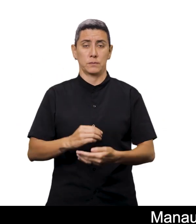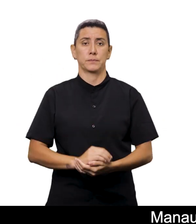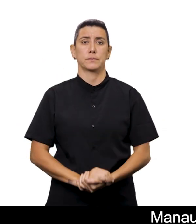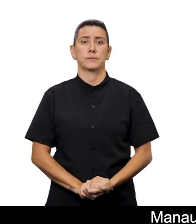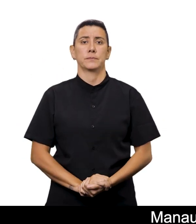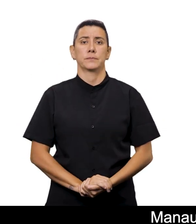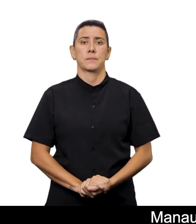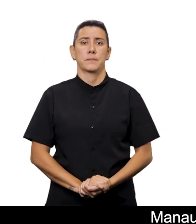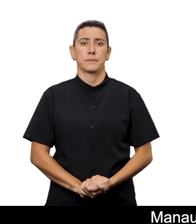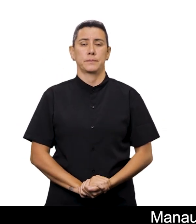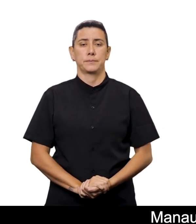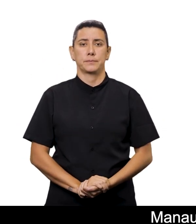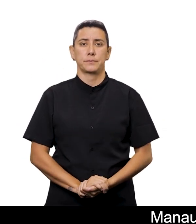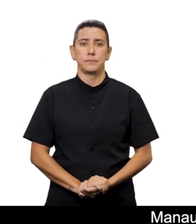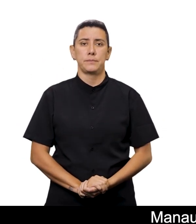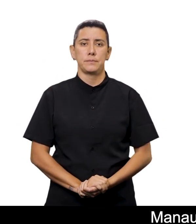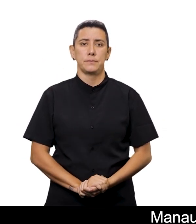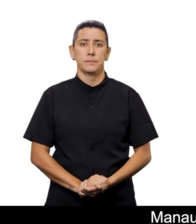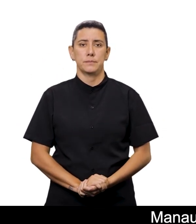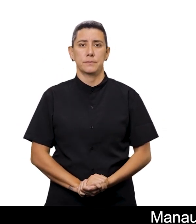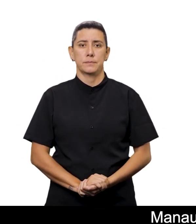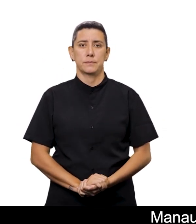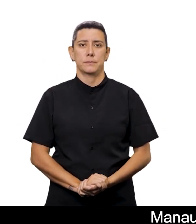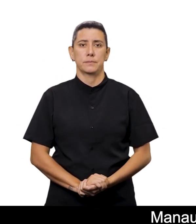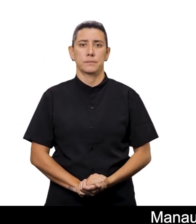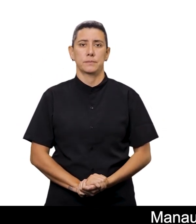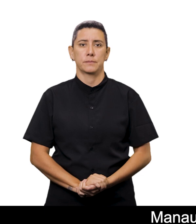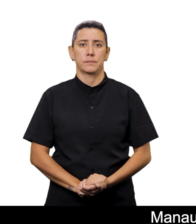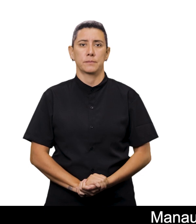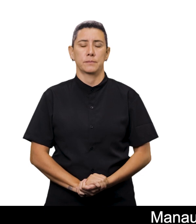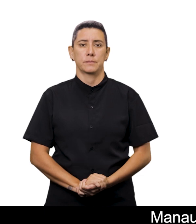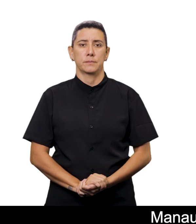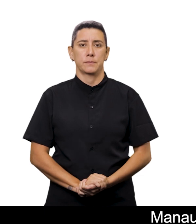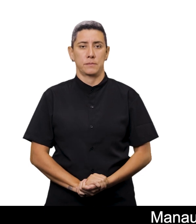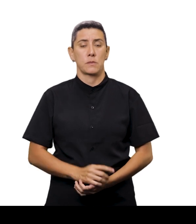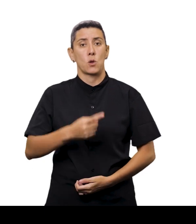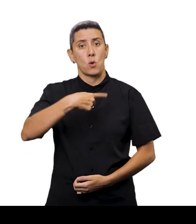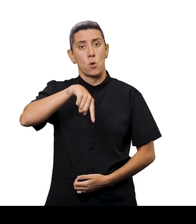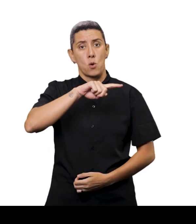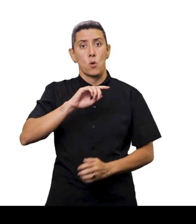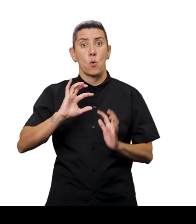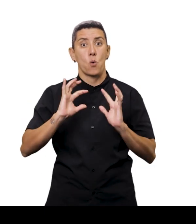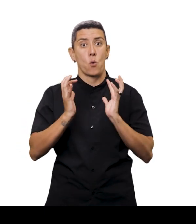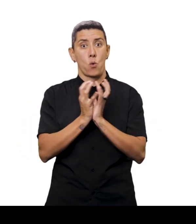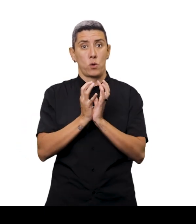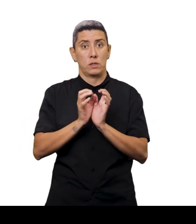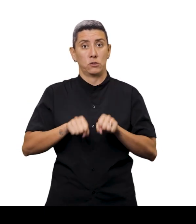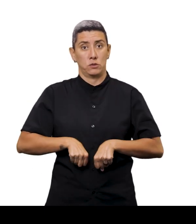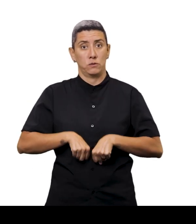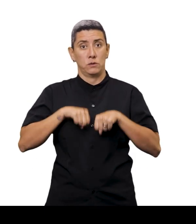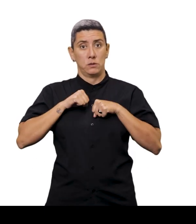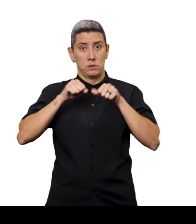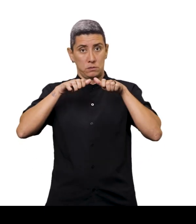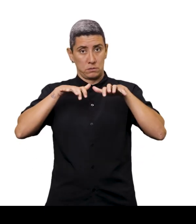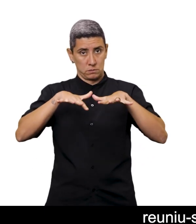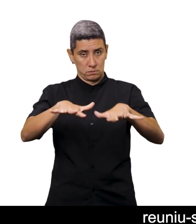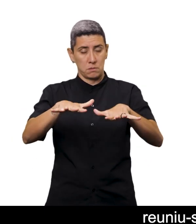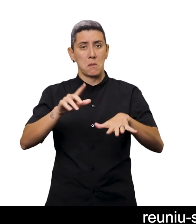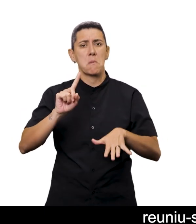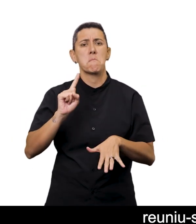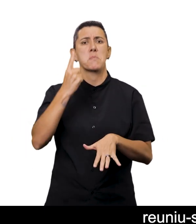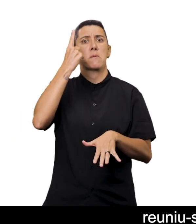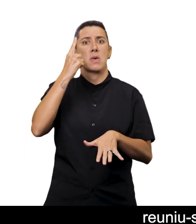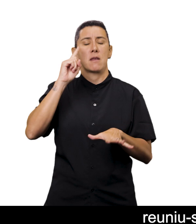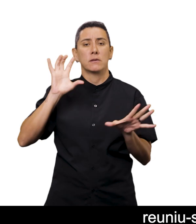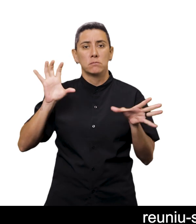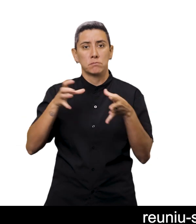Xixa, Manauara Clandestina, Tormalini e Ventura Profana. O coletivo Serigrafistas Queer